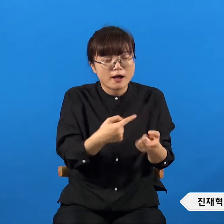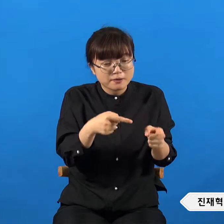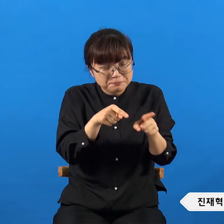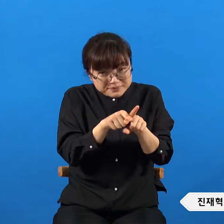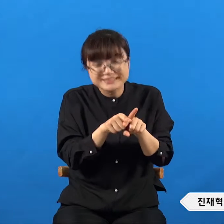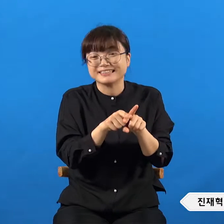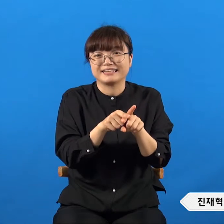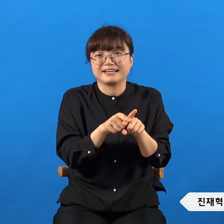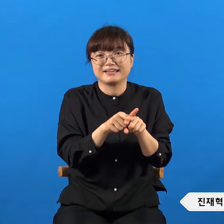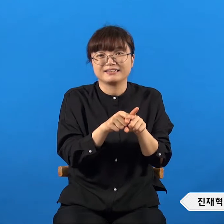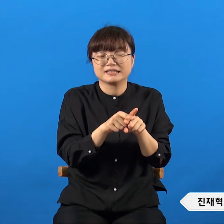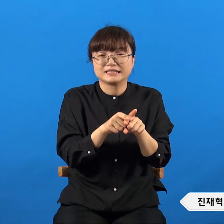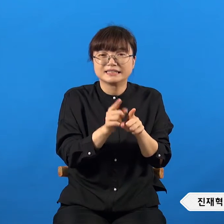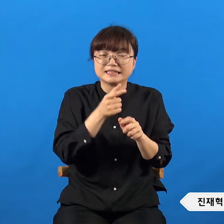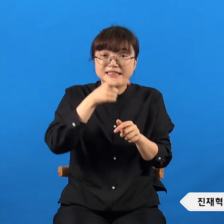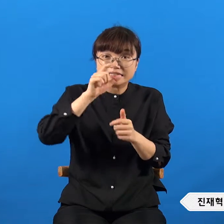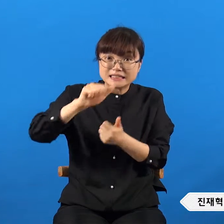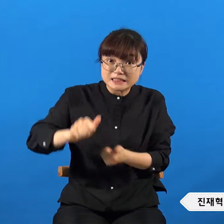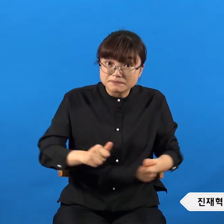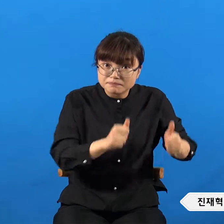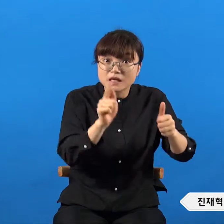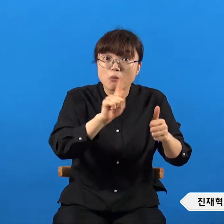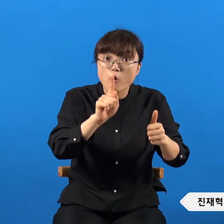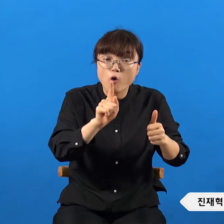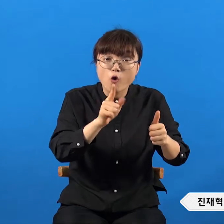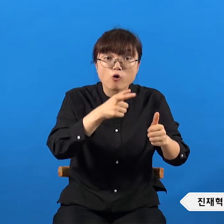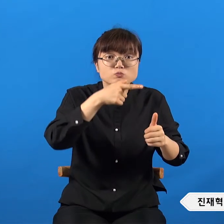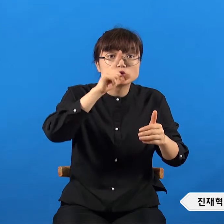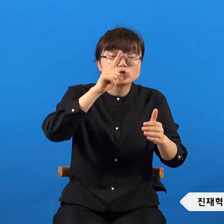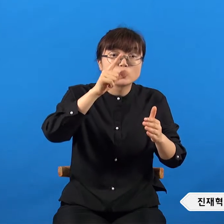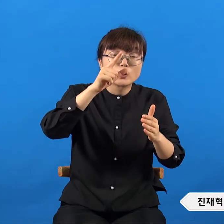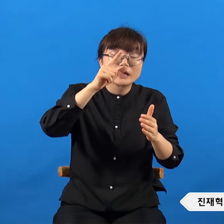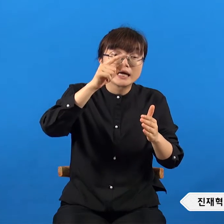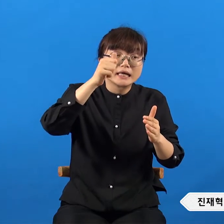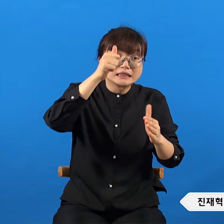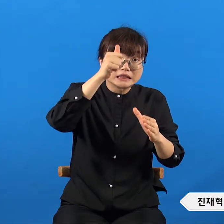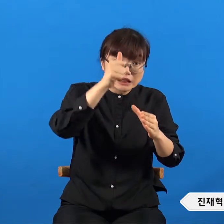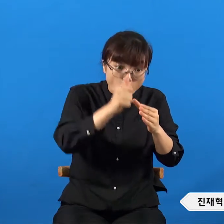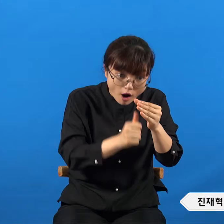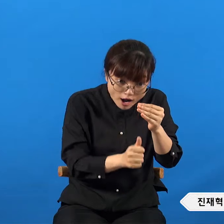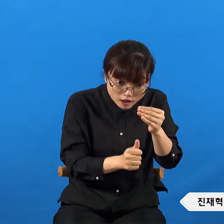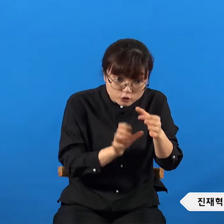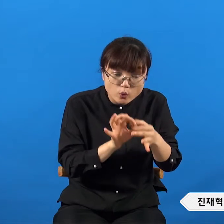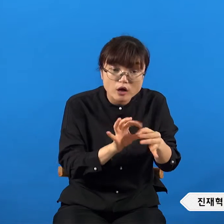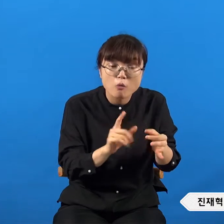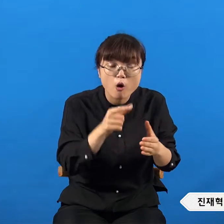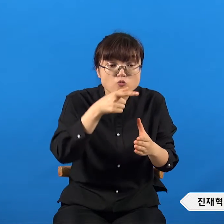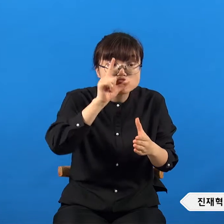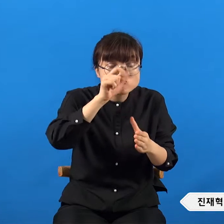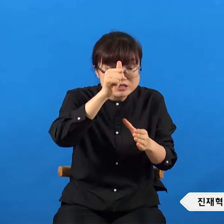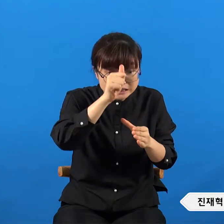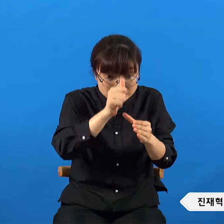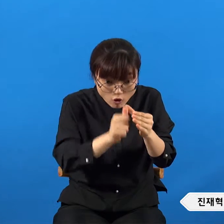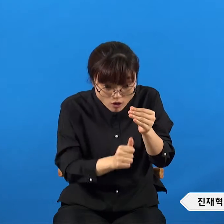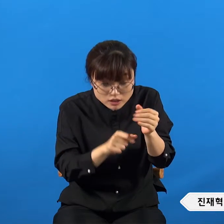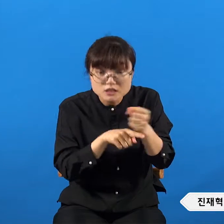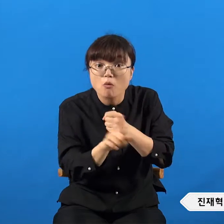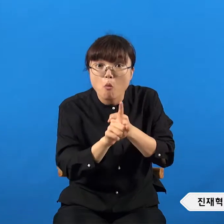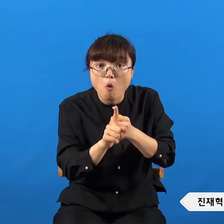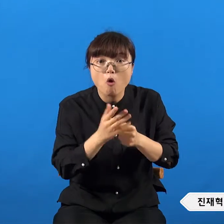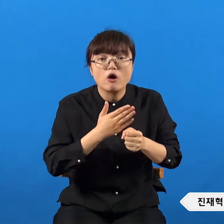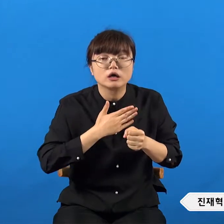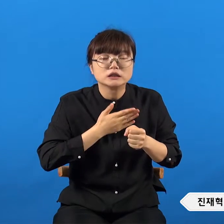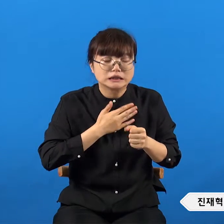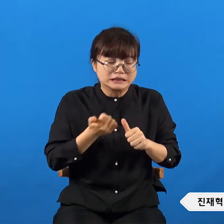건 같습니다. 그러나 침례에서는 물속에 들어감을 통해서 마치 물속에 들어가는 것이